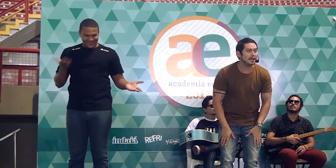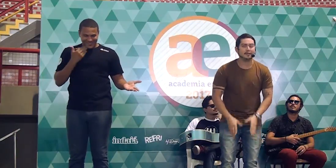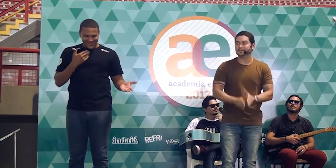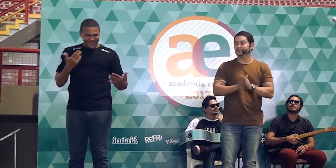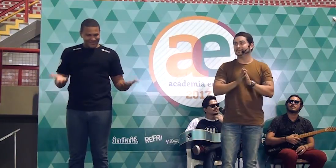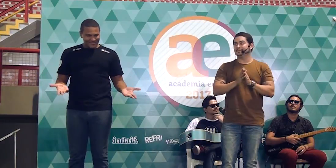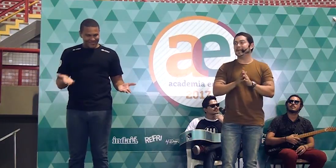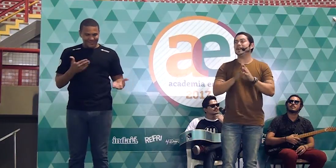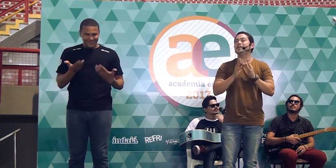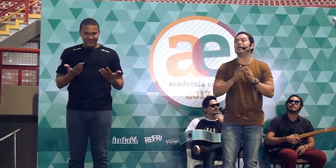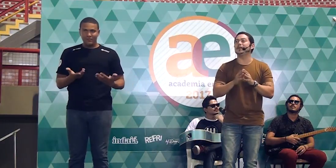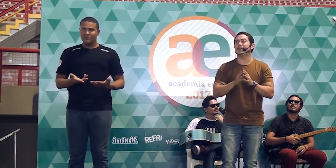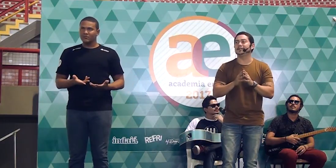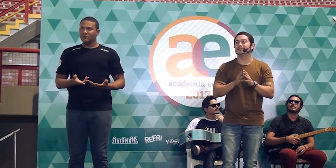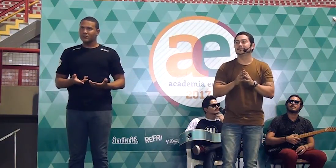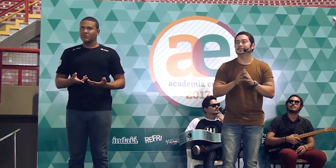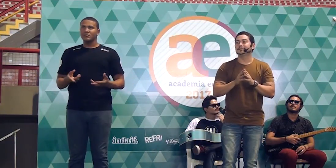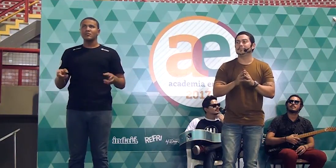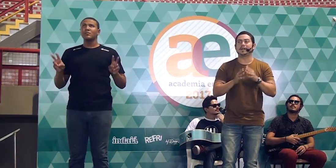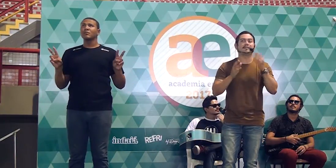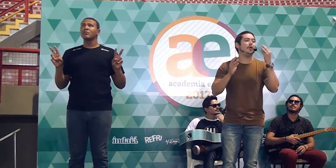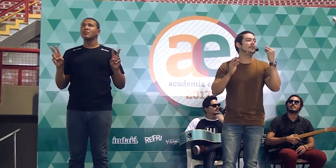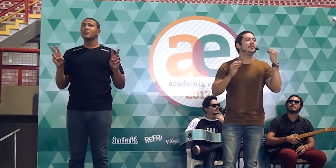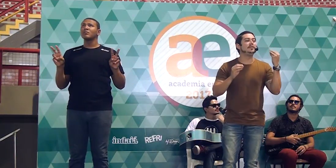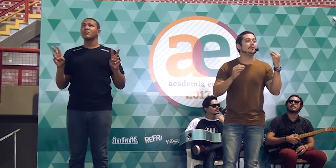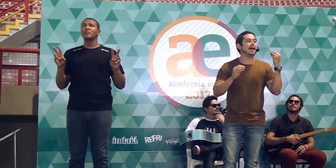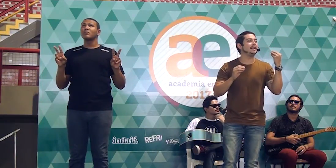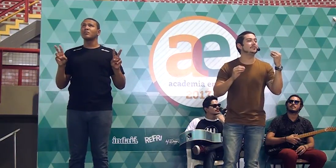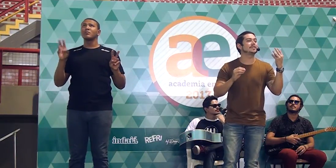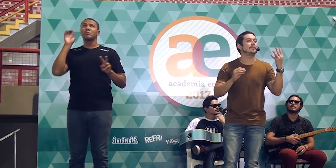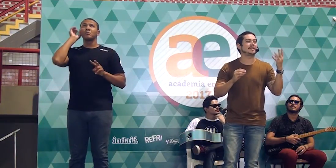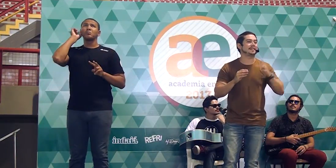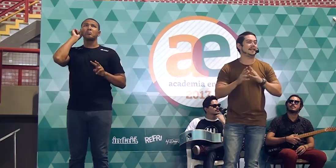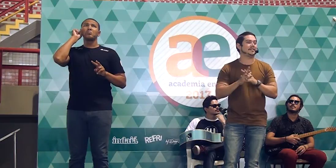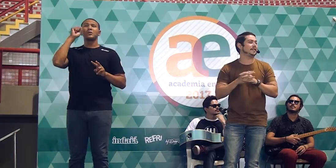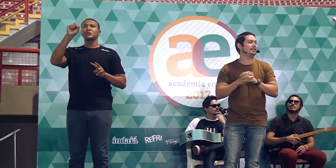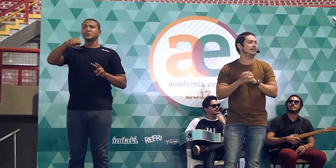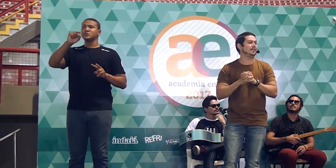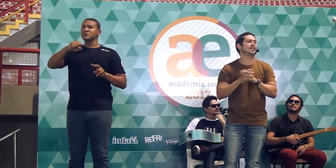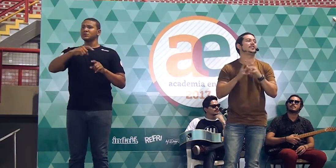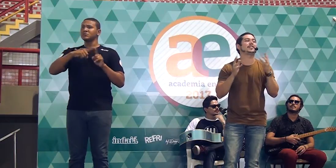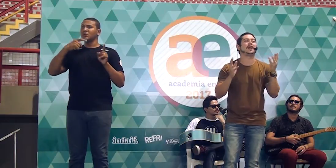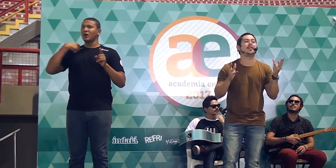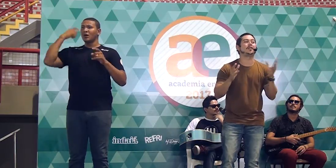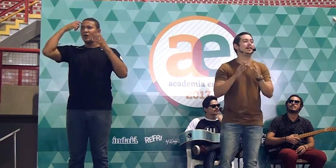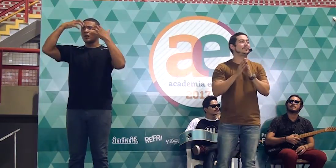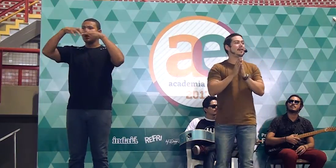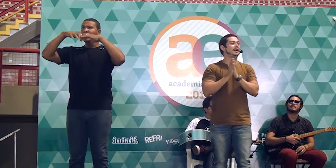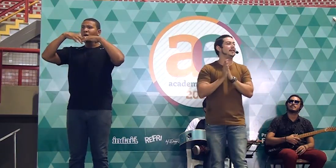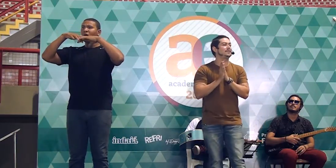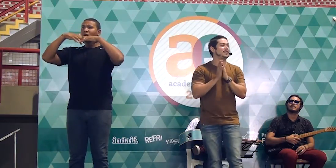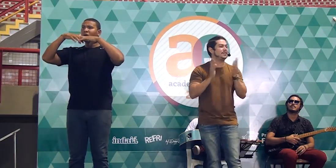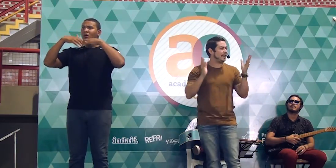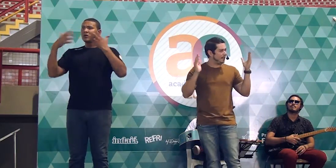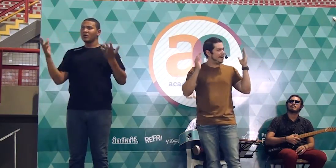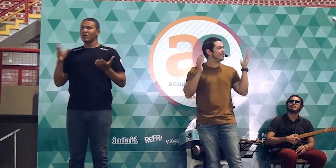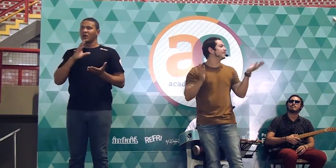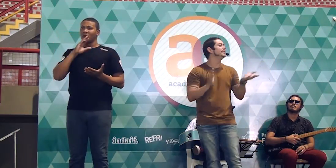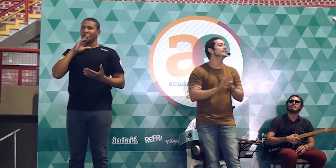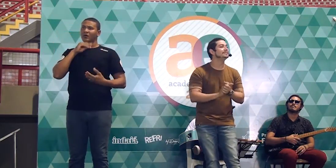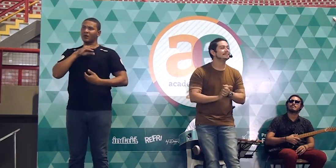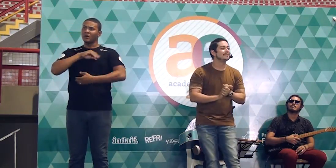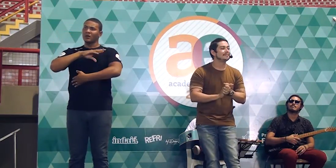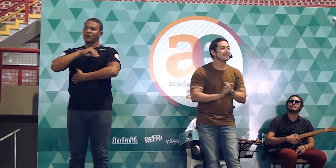que, não sei o que. Ele olha, porque ele está ouvindo, mas ele não sabe o que você está dizendo. Não, você está dialogando com a criança, você está